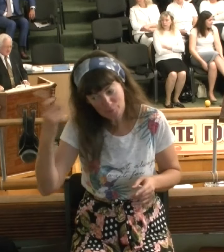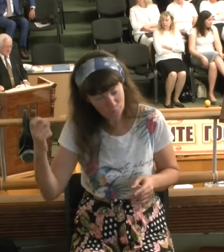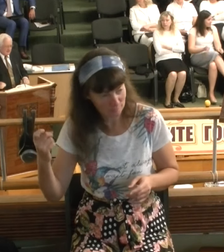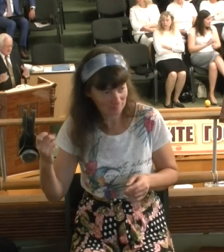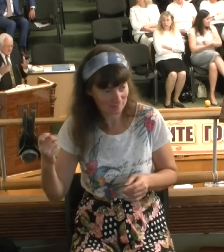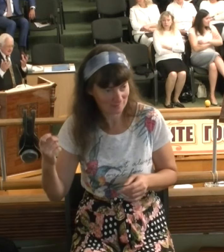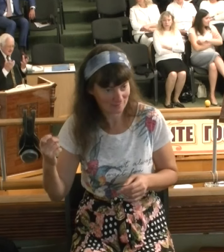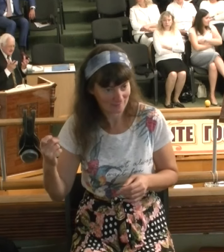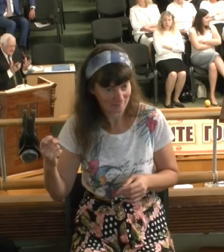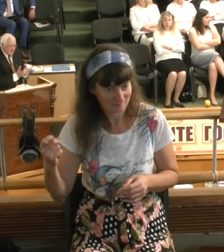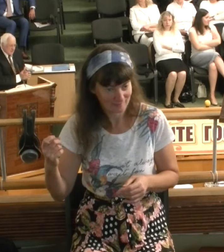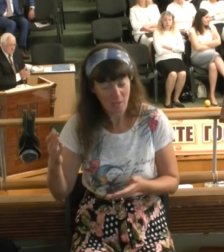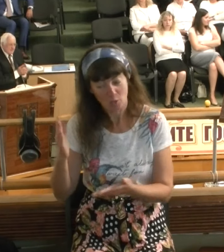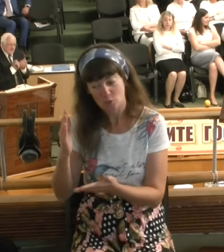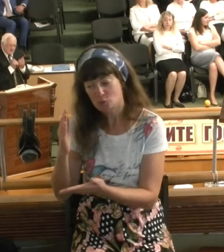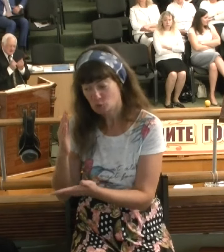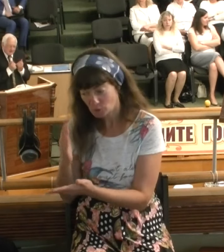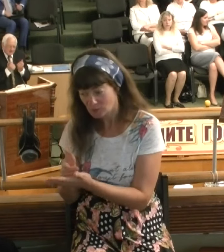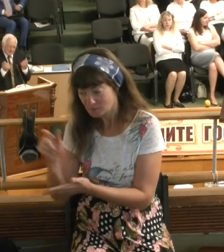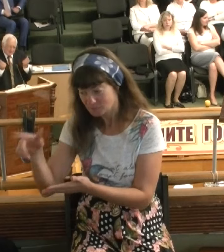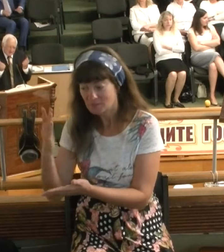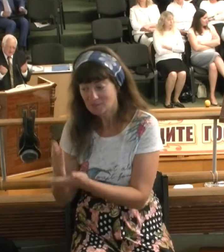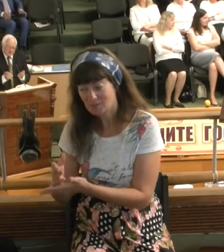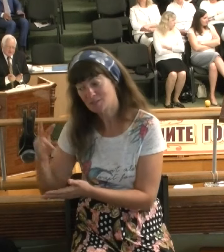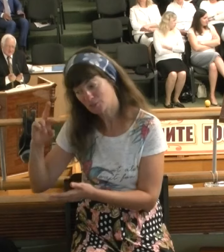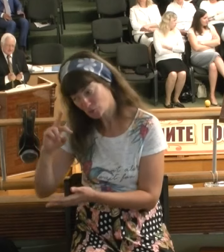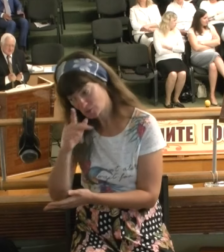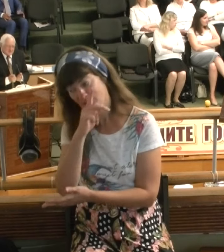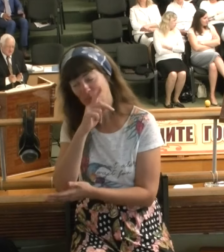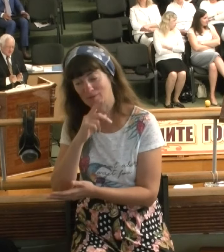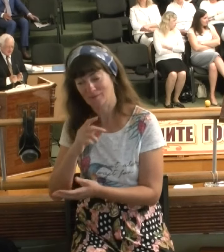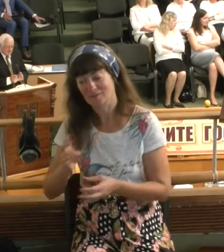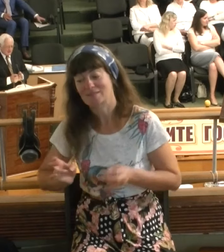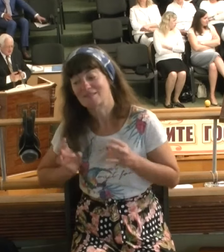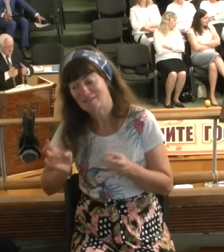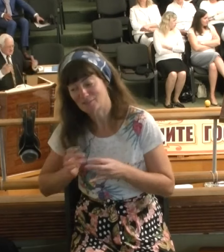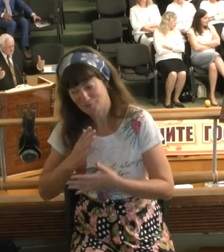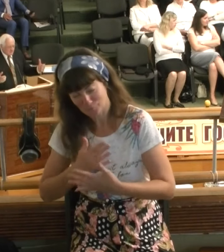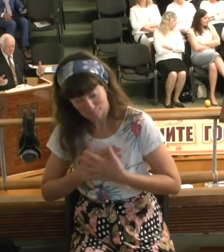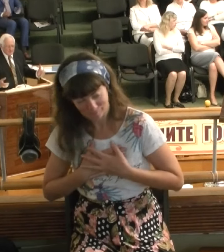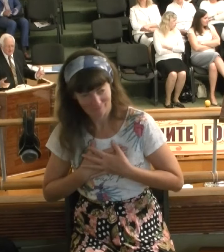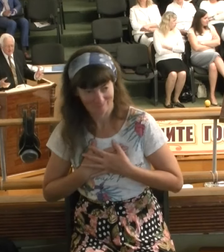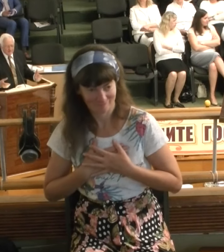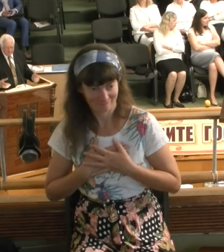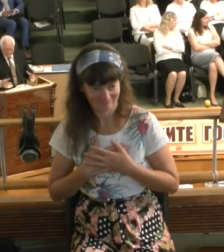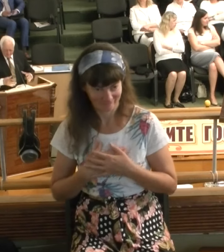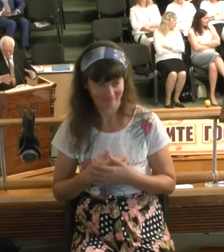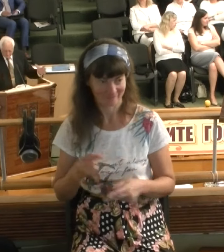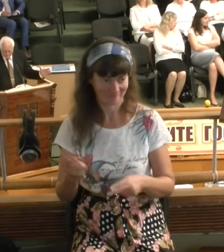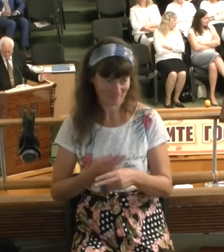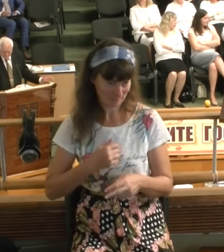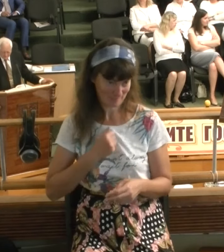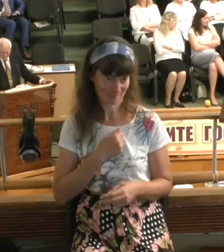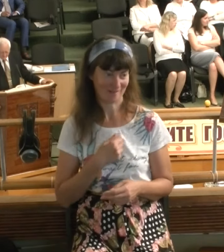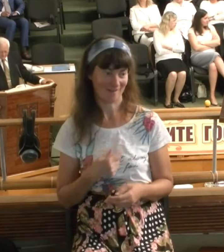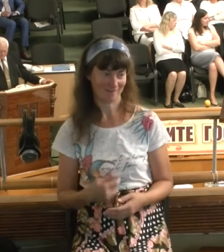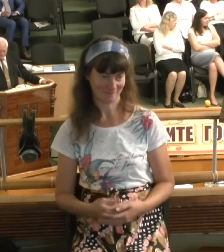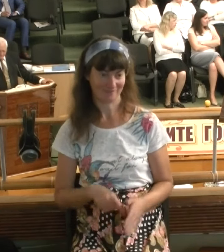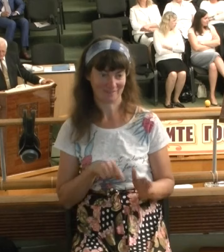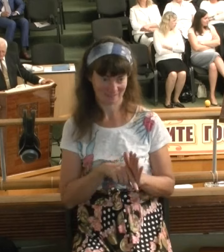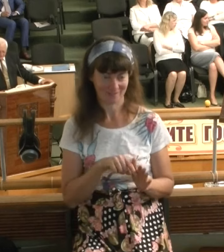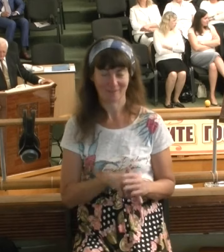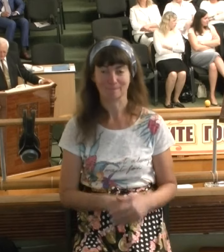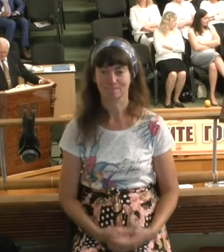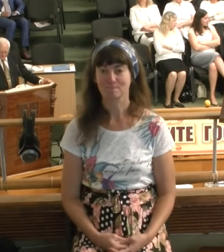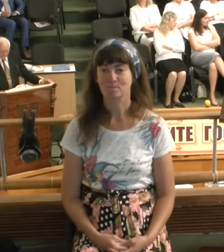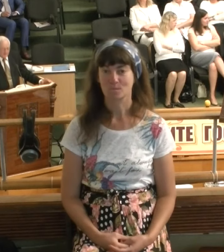церкви. В теле Христовом эти взаимоотношения должны быть. Их можно углублять, их можно расширять,